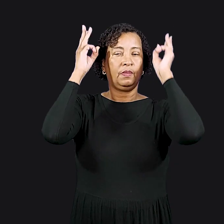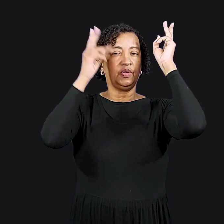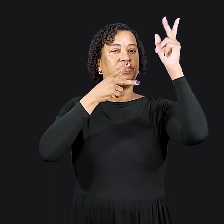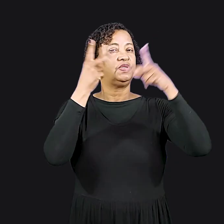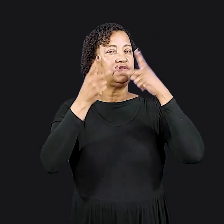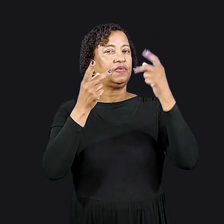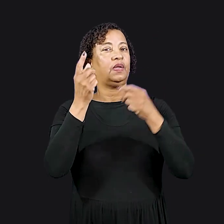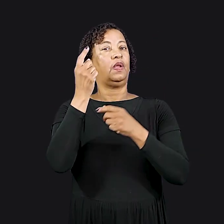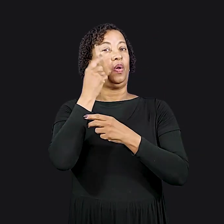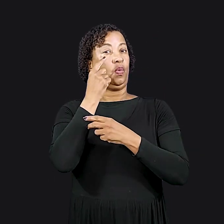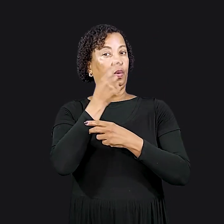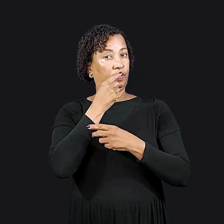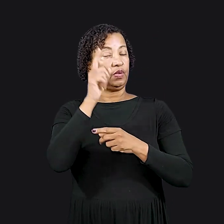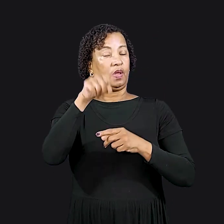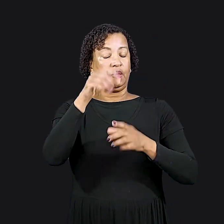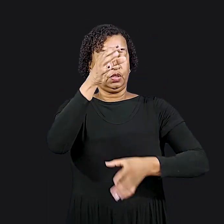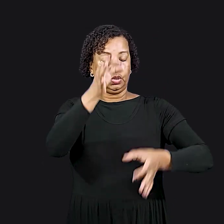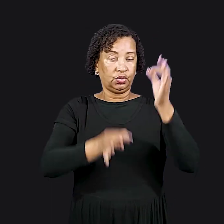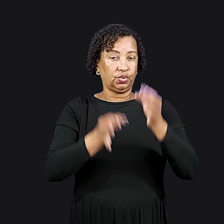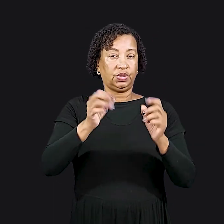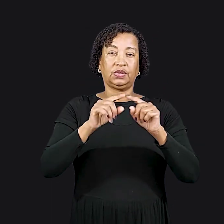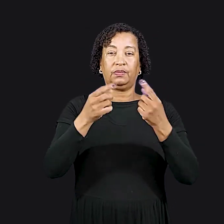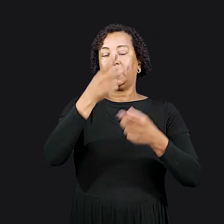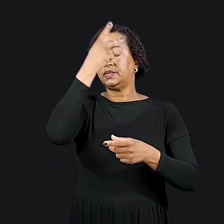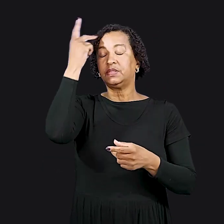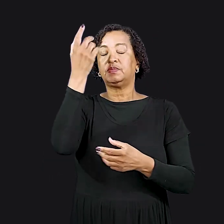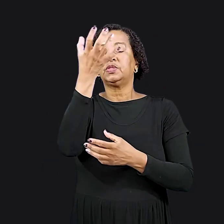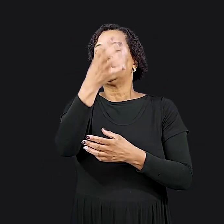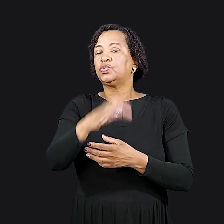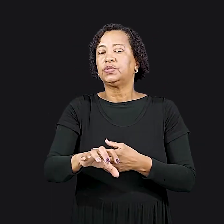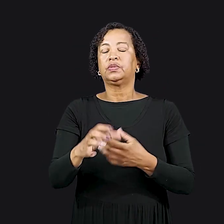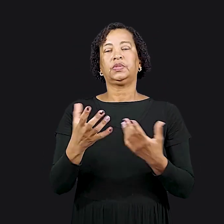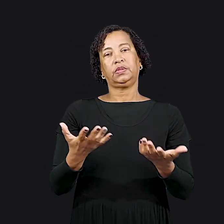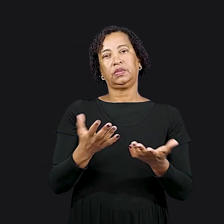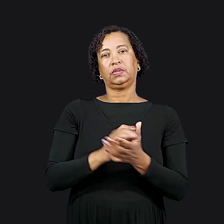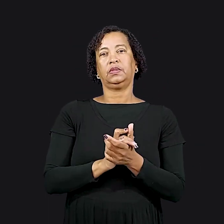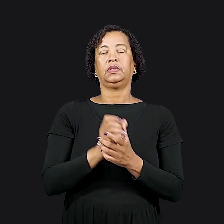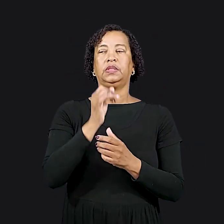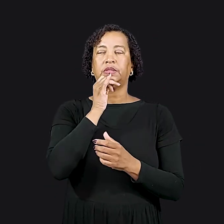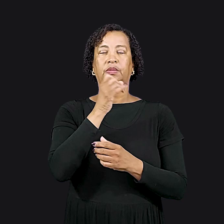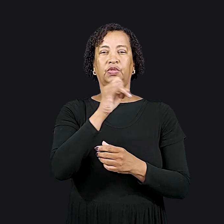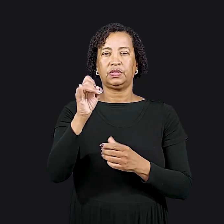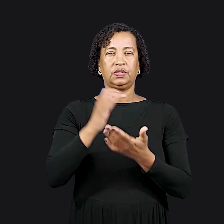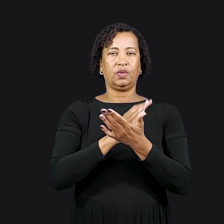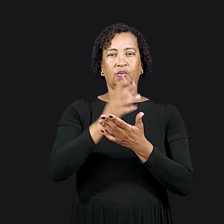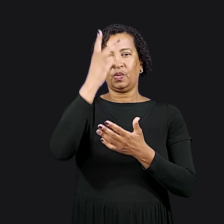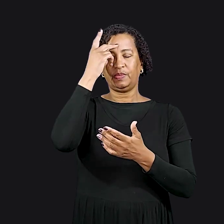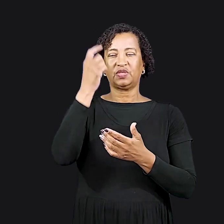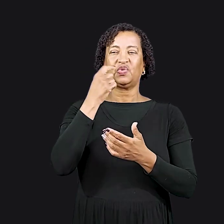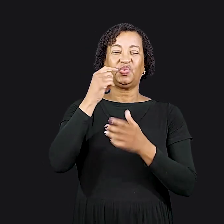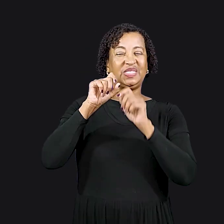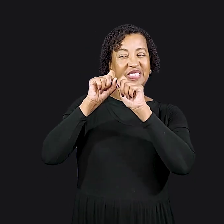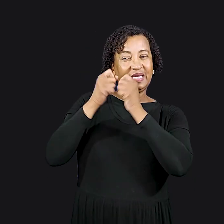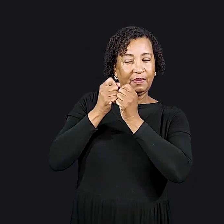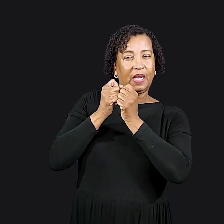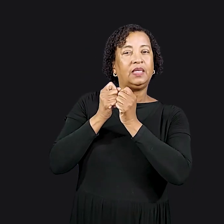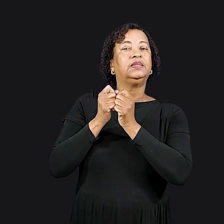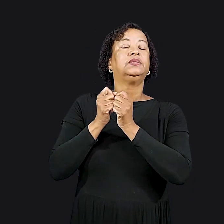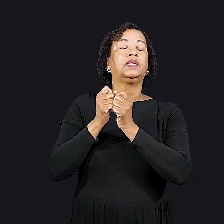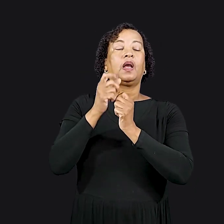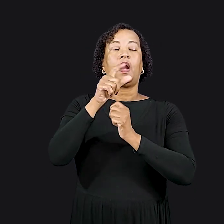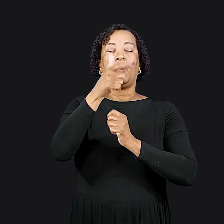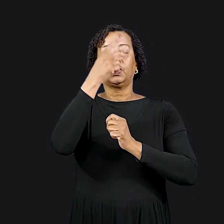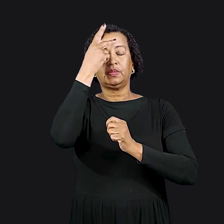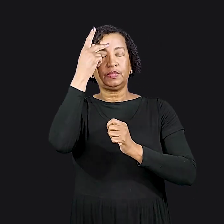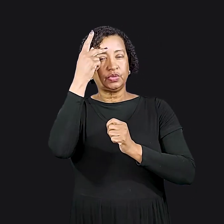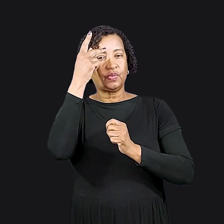por olho. Isso é justiça. Mas as pessoas não queriam olho por olho. Se alguém quebrasse o dente do outro, a ideia da